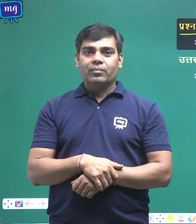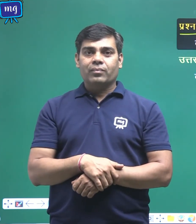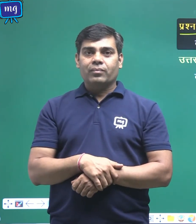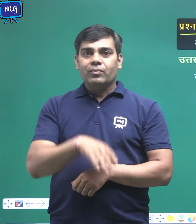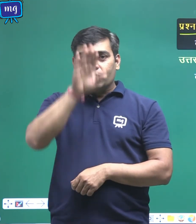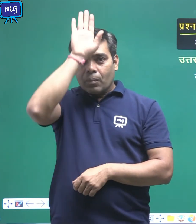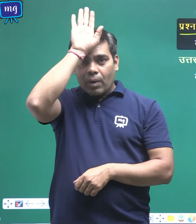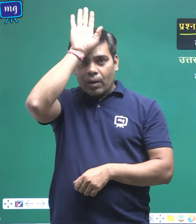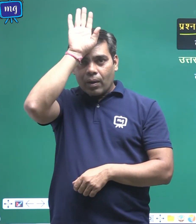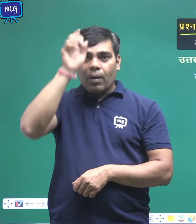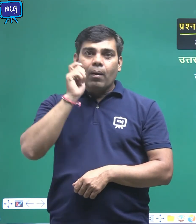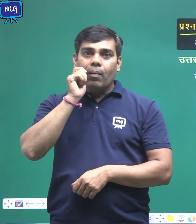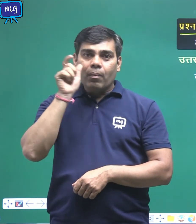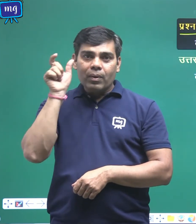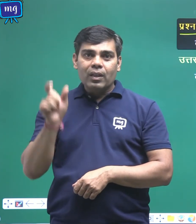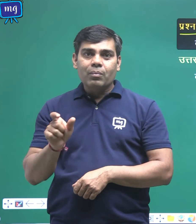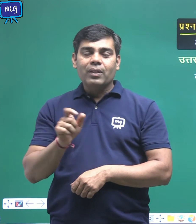महाराणा प्रताप की